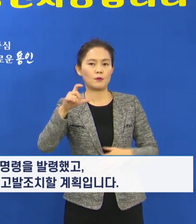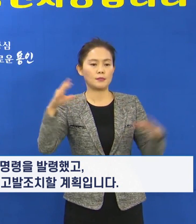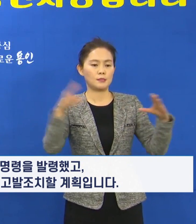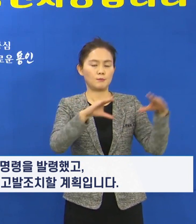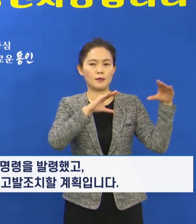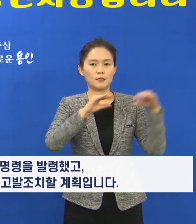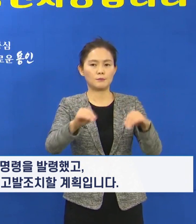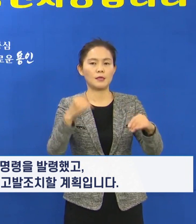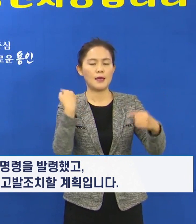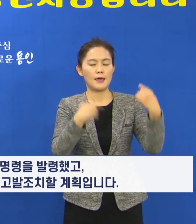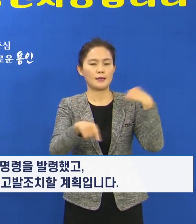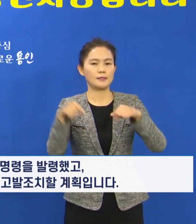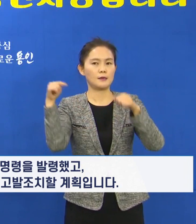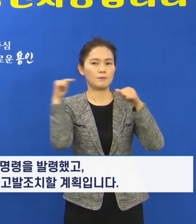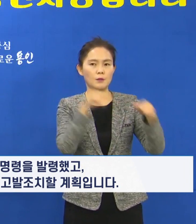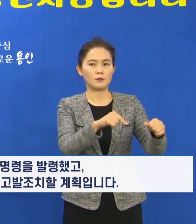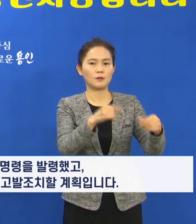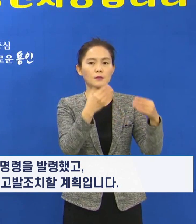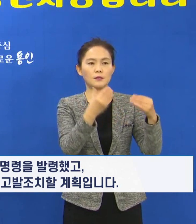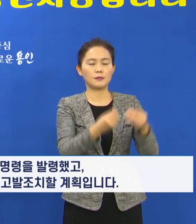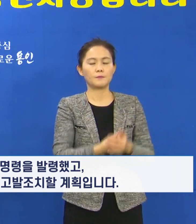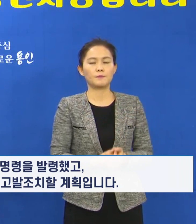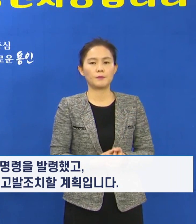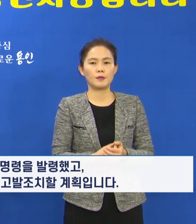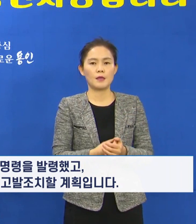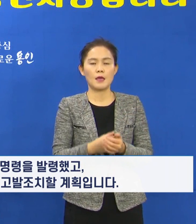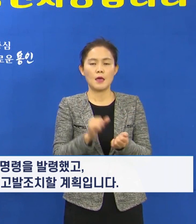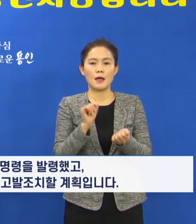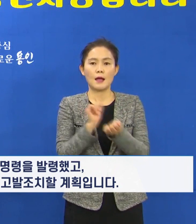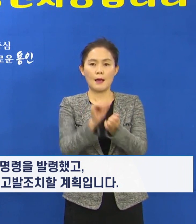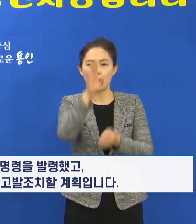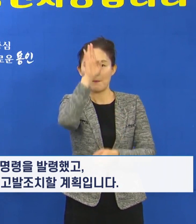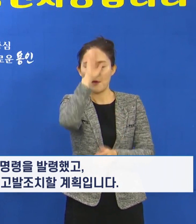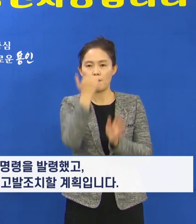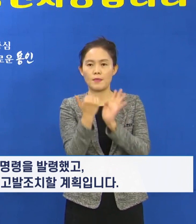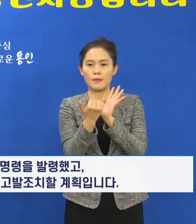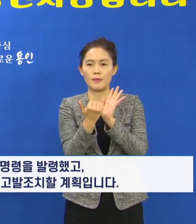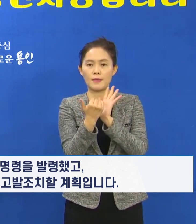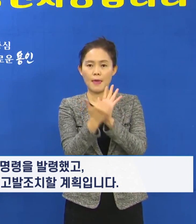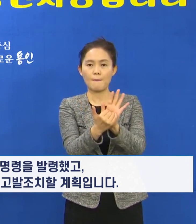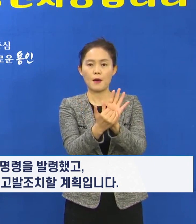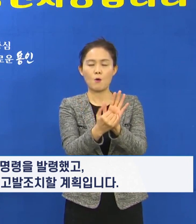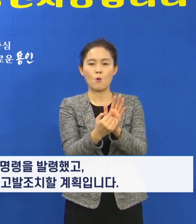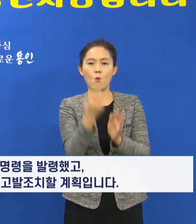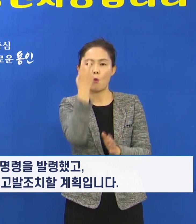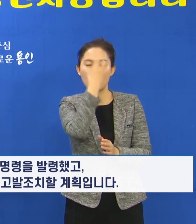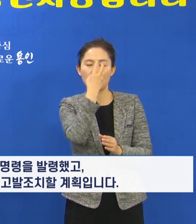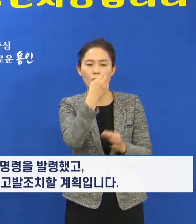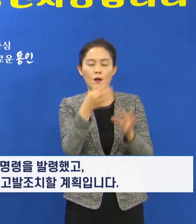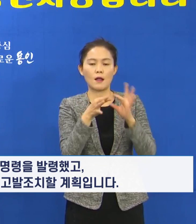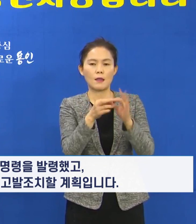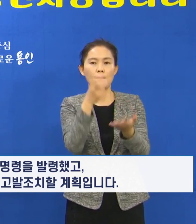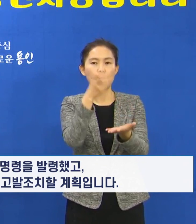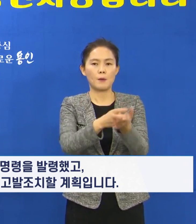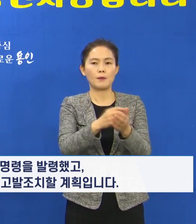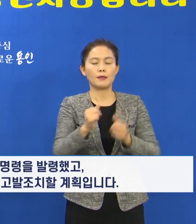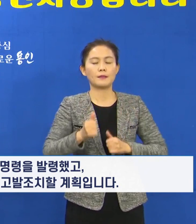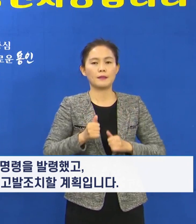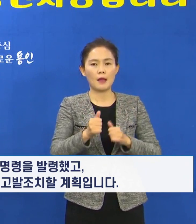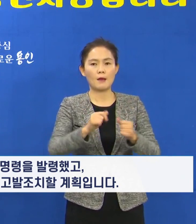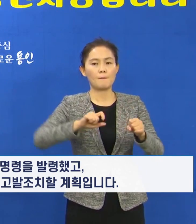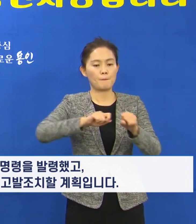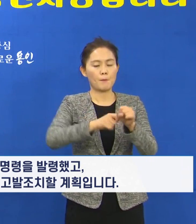금지 행정명령을 발령했고 감염병 예방 및 관리에 관한 법률에 따라 가태료와